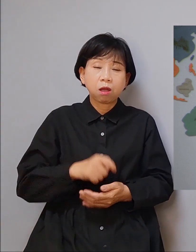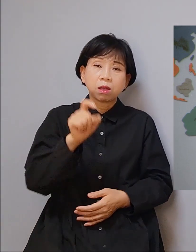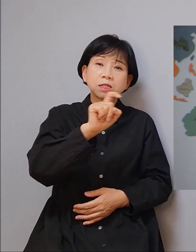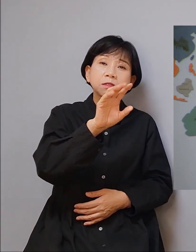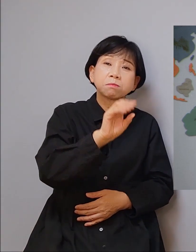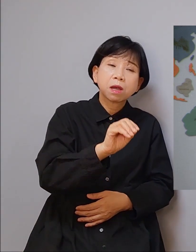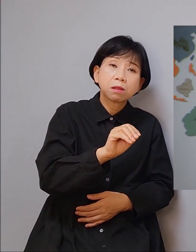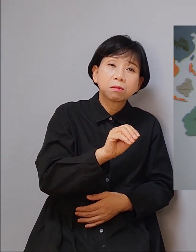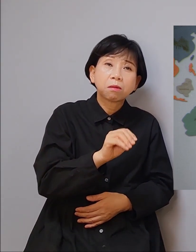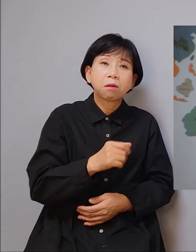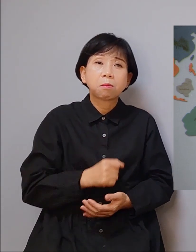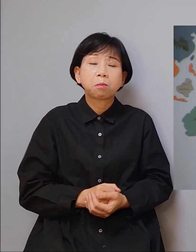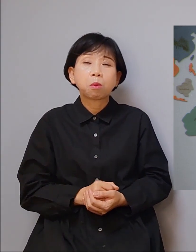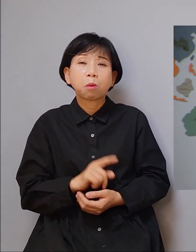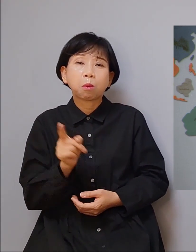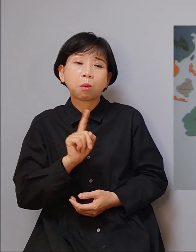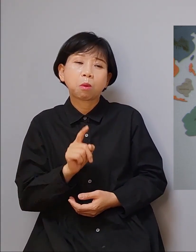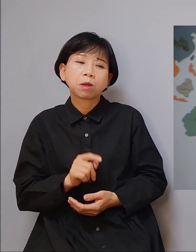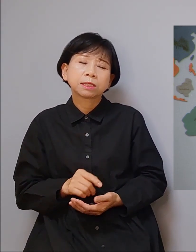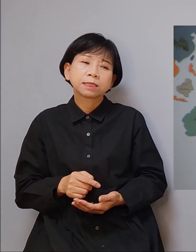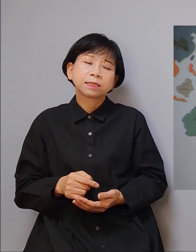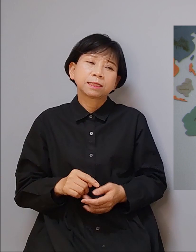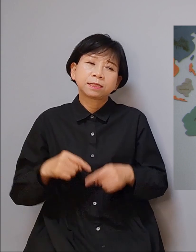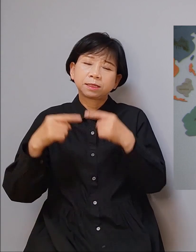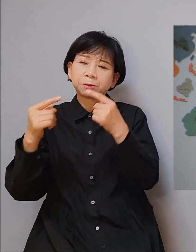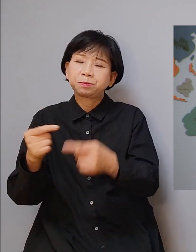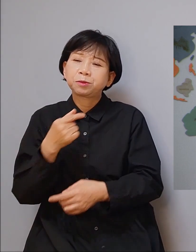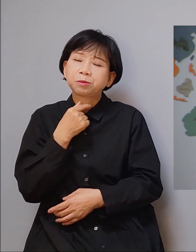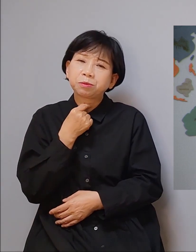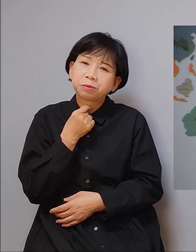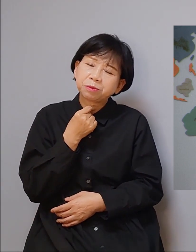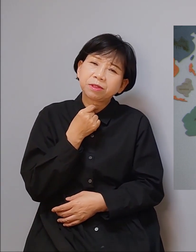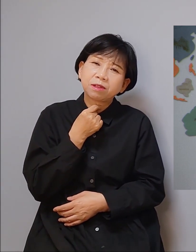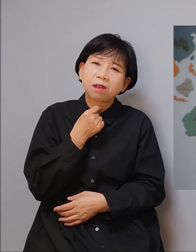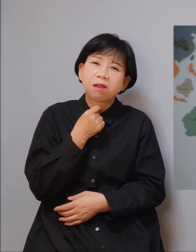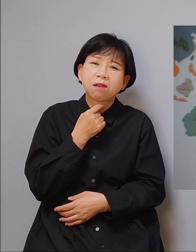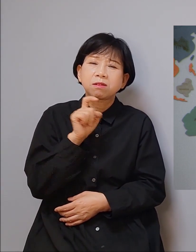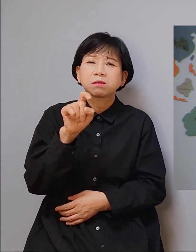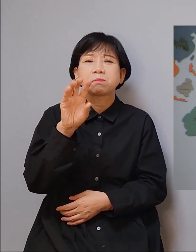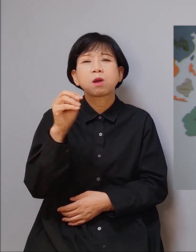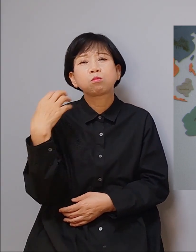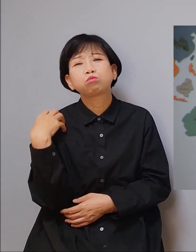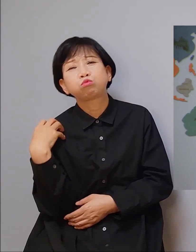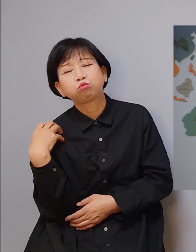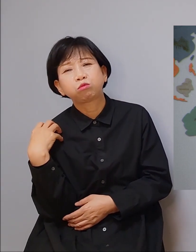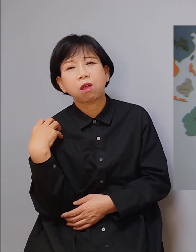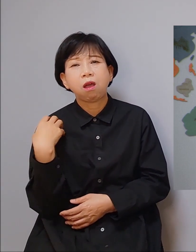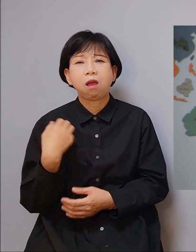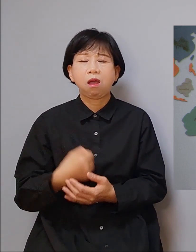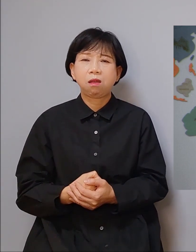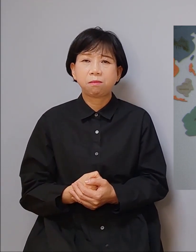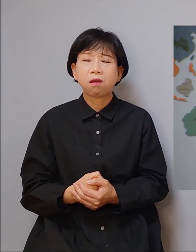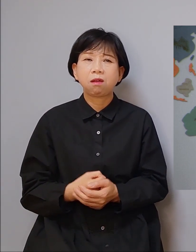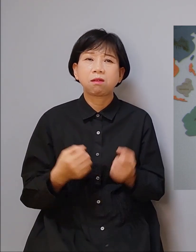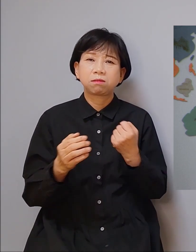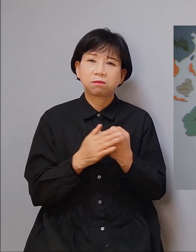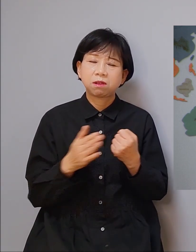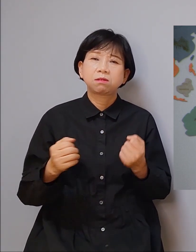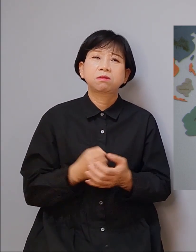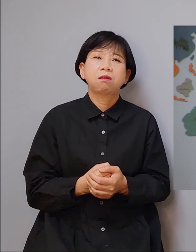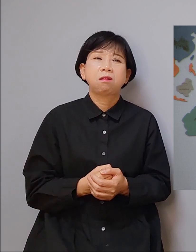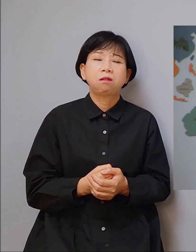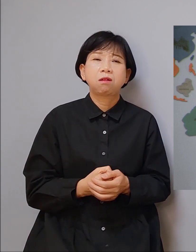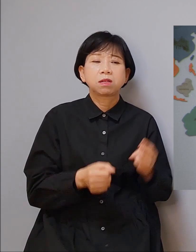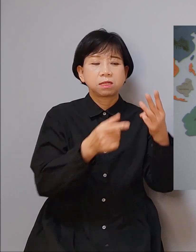작지는 않잖아요. 그래서 참여하고 싶으셔도 참여를 못 하신 분들이 좀 많이 있으시다 그래서 이번 3월 한 달 동안